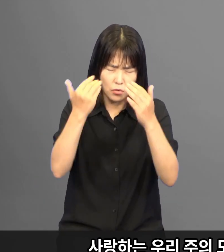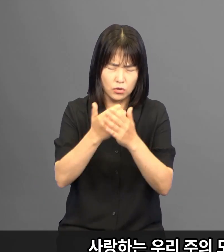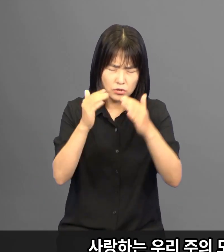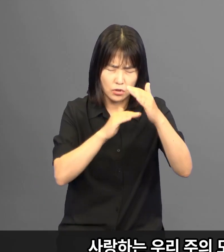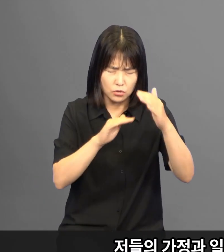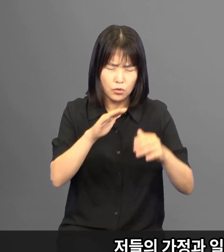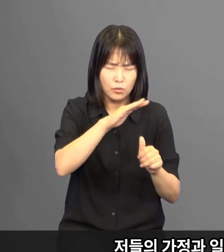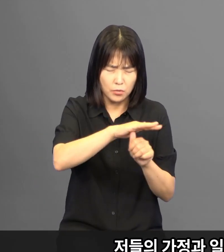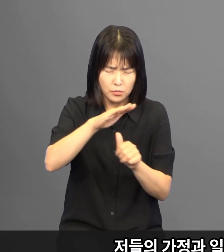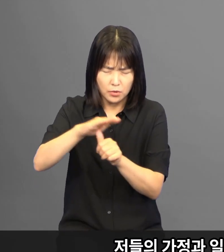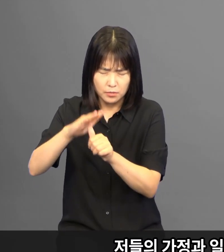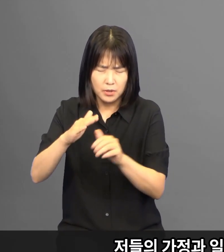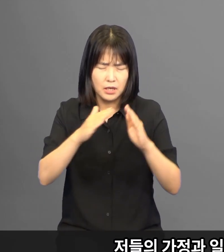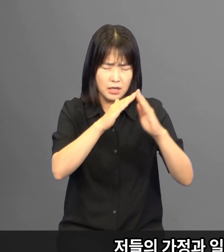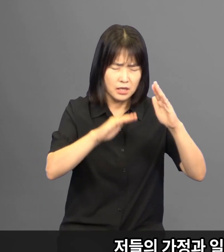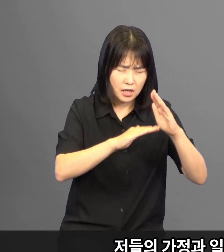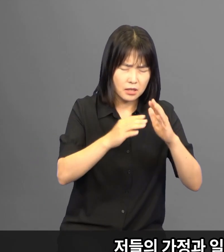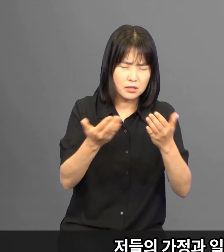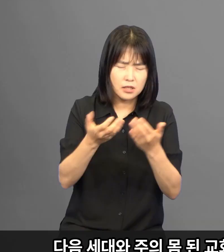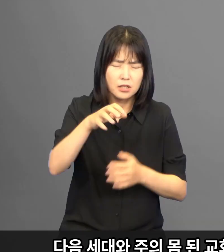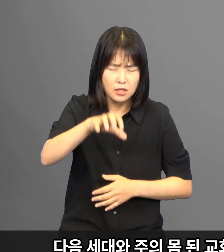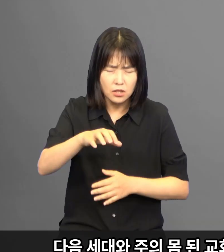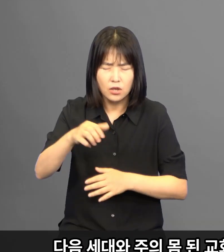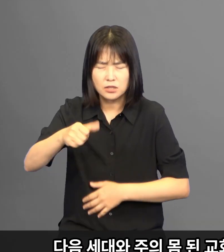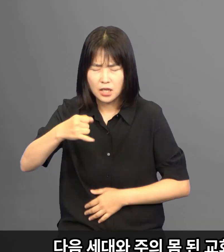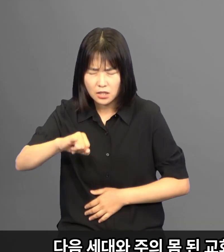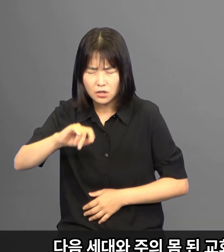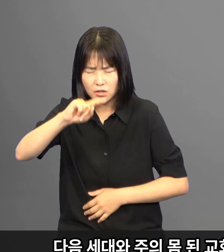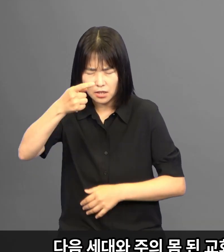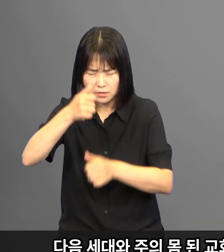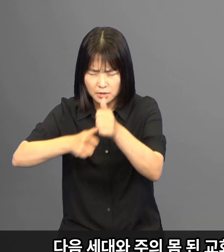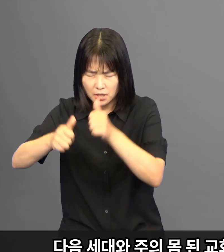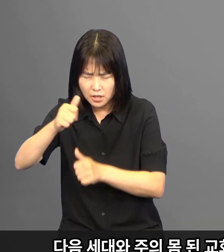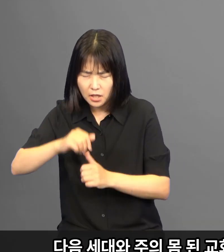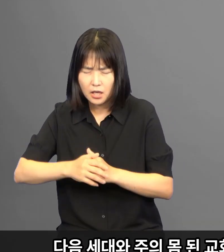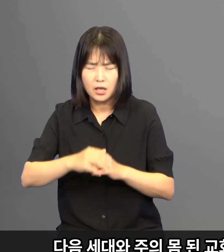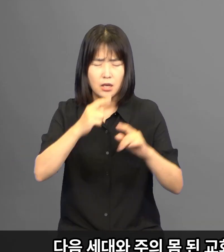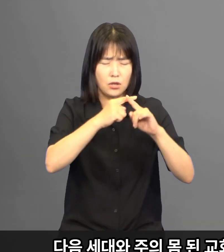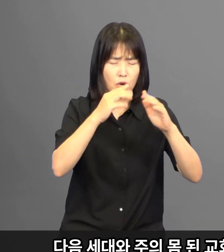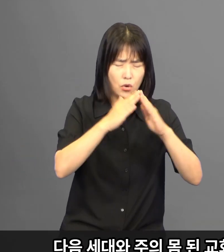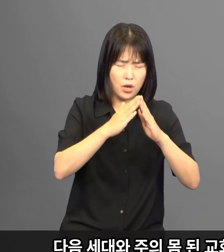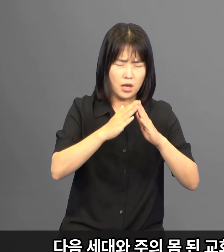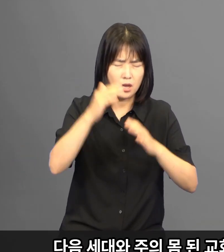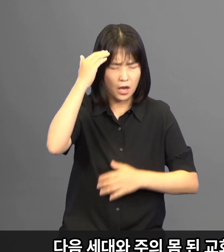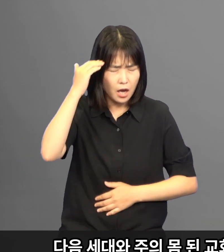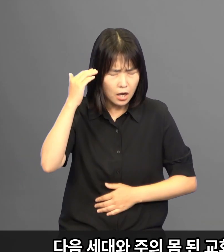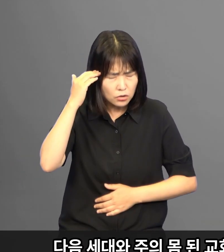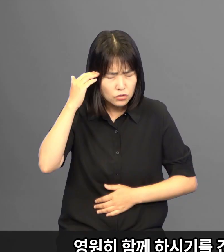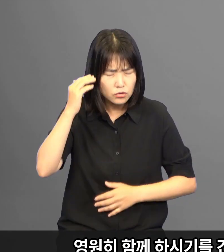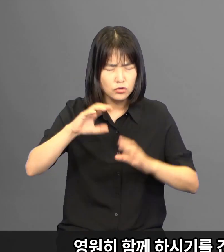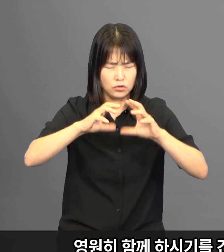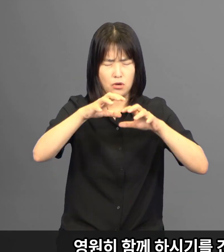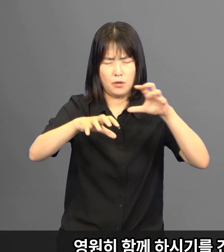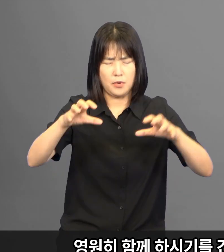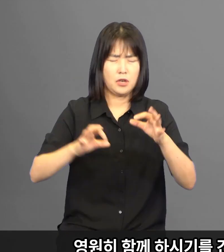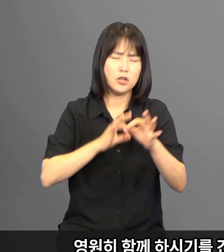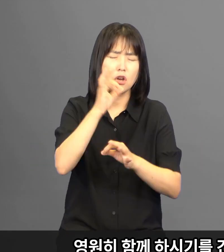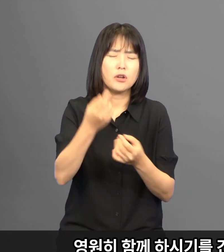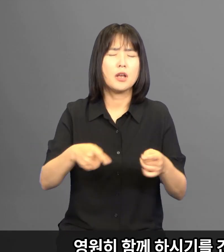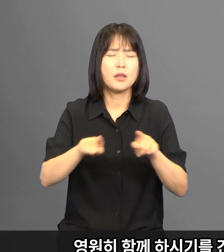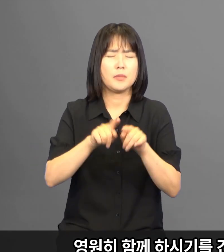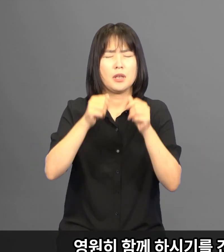머리 위에 저들의 가정과 일터와 사랑하는 자녀들과 다음 세대와 주의 몸된 교회와 조국 대한민국과 열방 가운데 영원히 함께